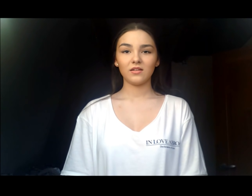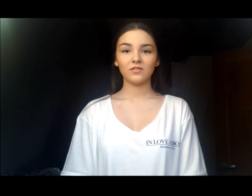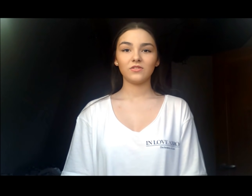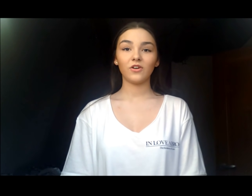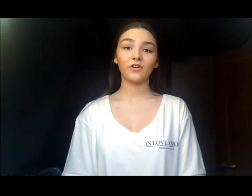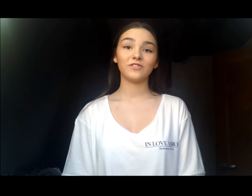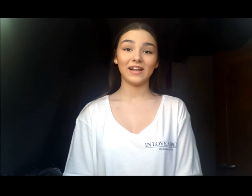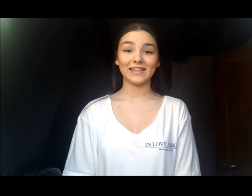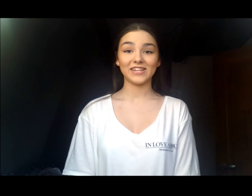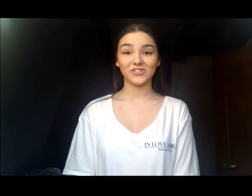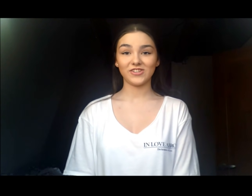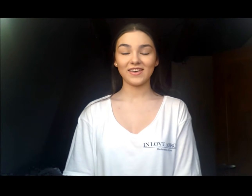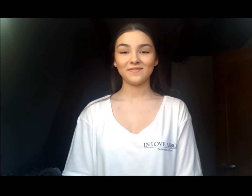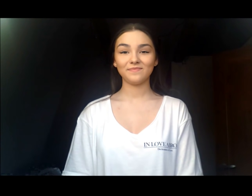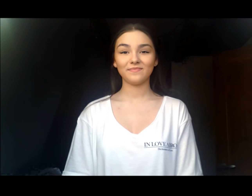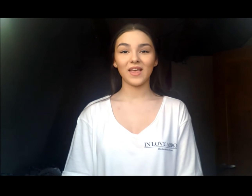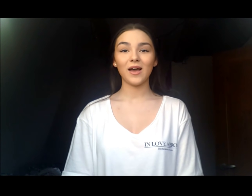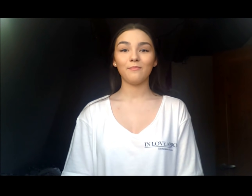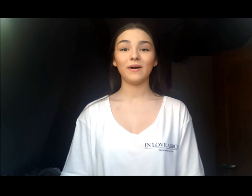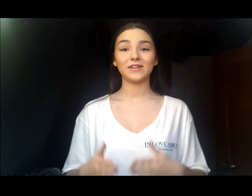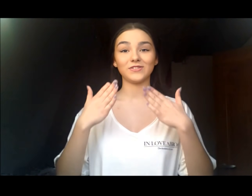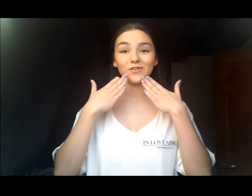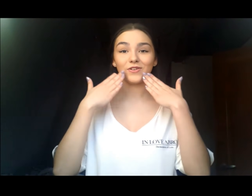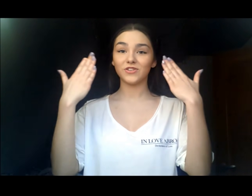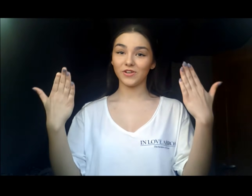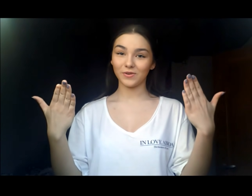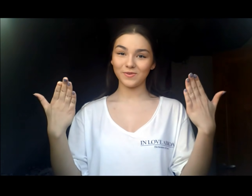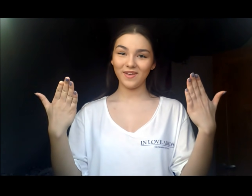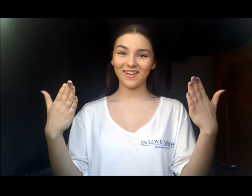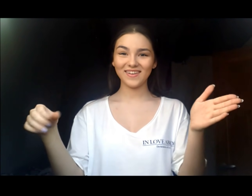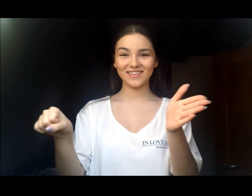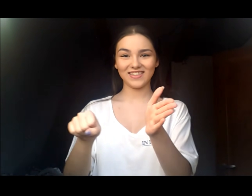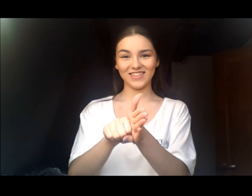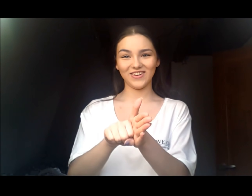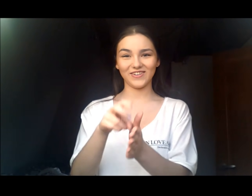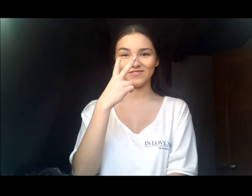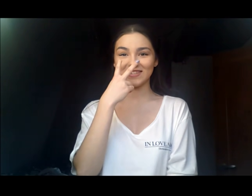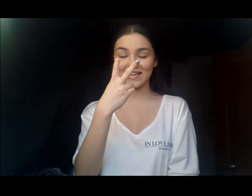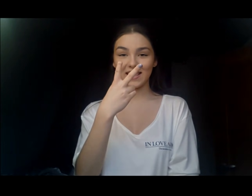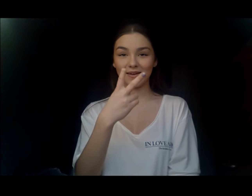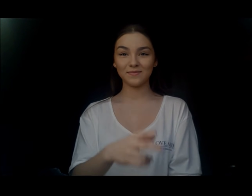To tyle na dzisiaj. Bardzo dziękuję. Do widzenia.